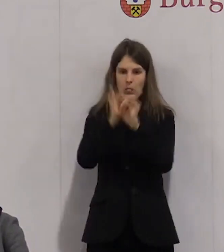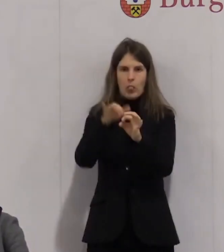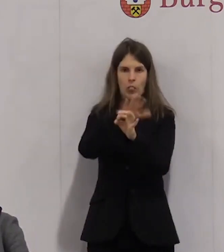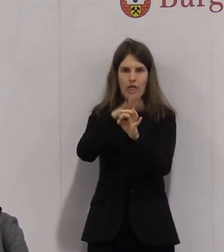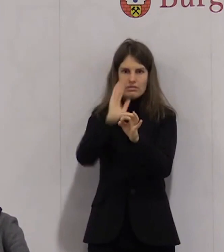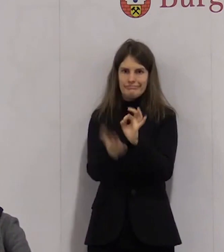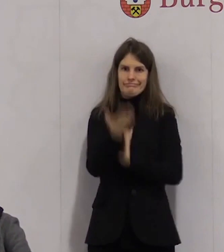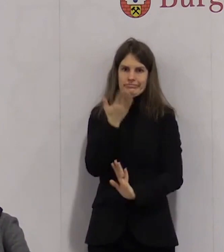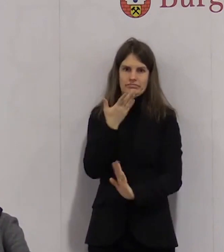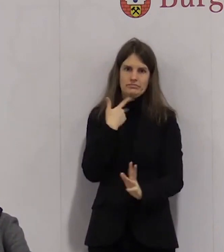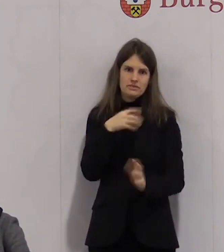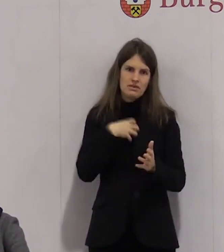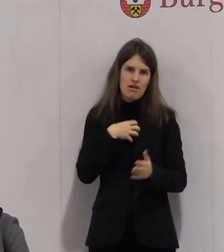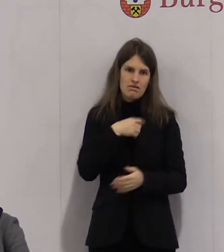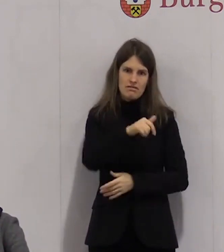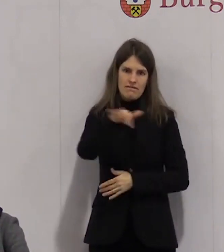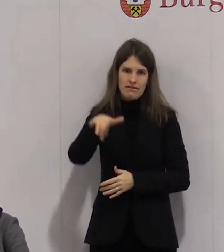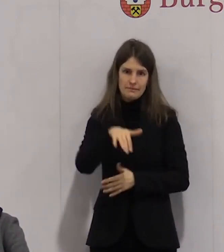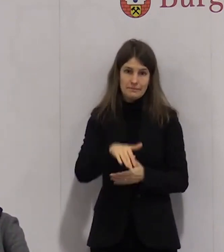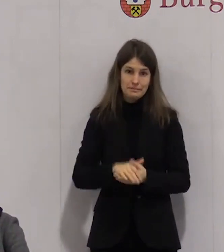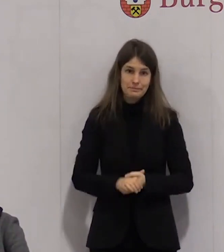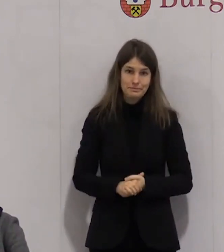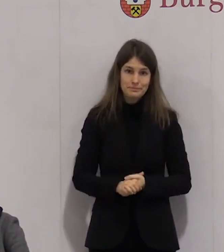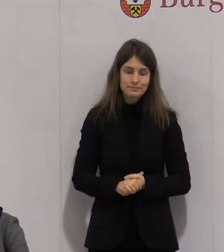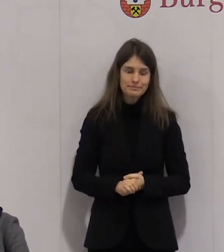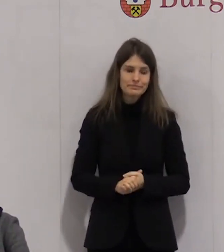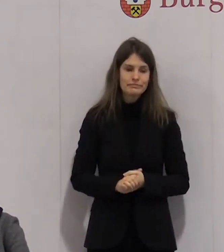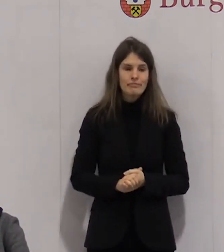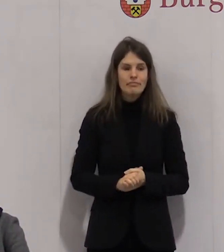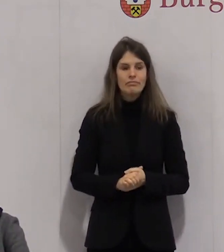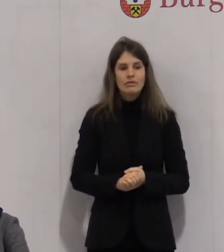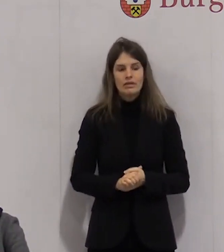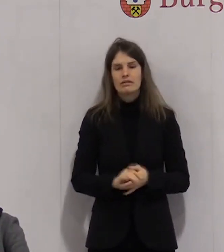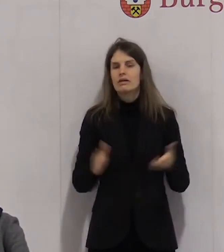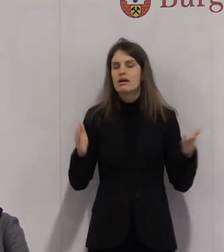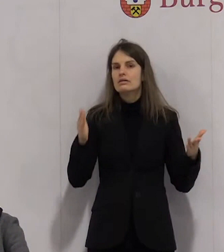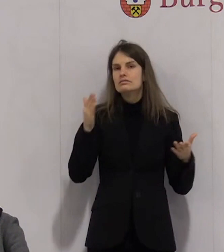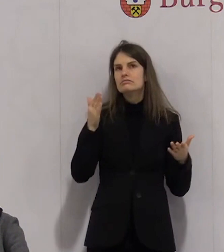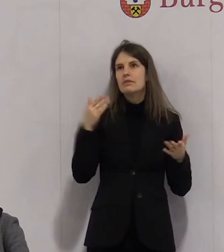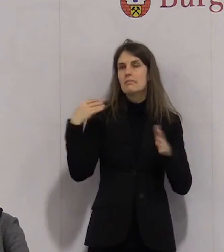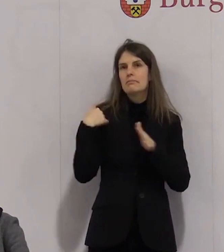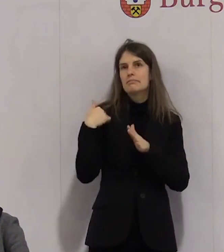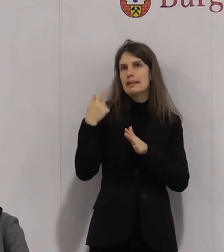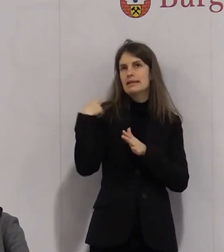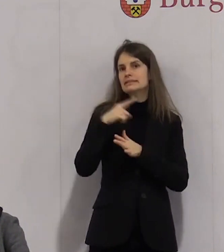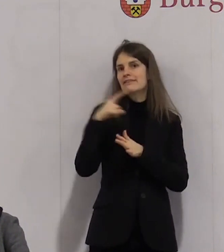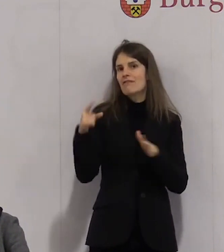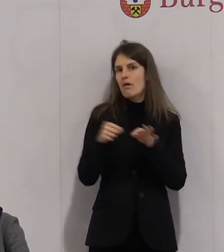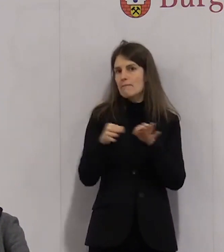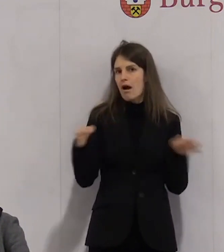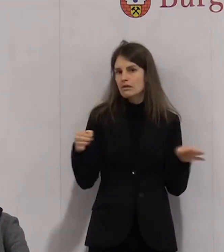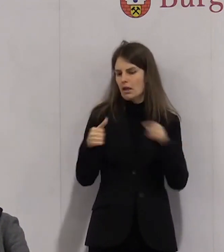was waren uns wichtigsten maßnahmen die wir in der am ende der letzten woche in angriff